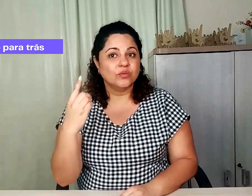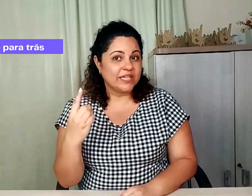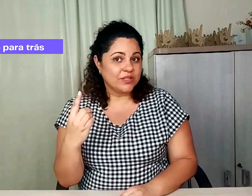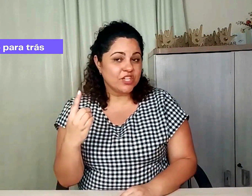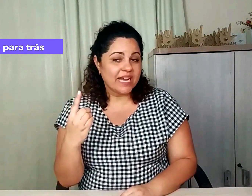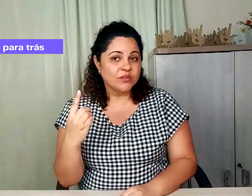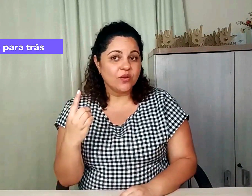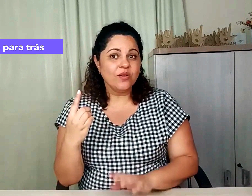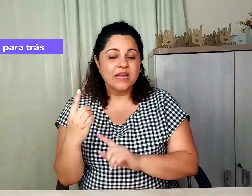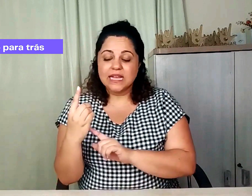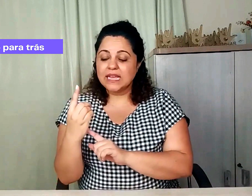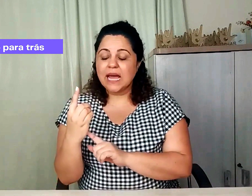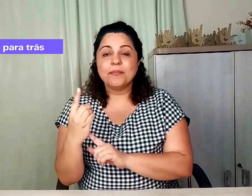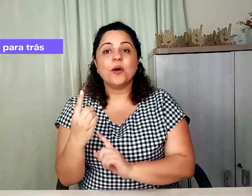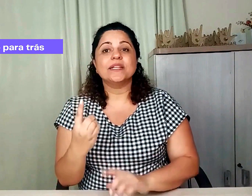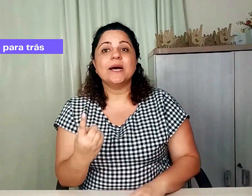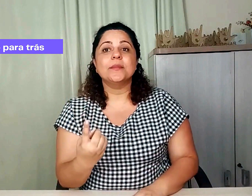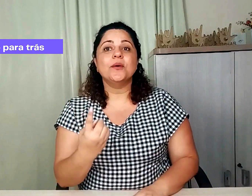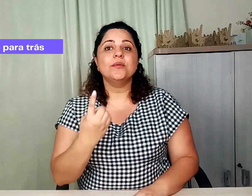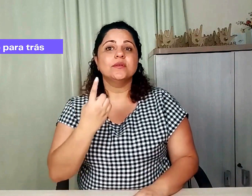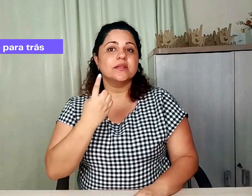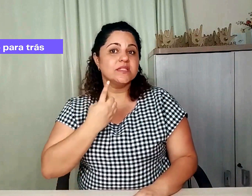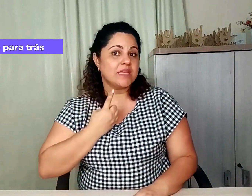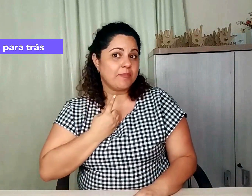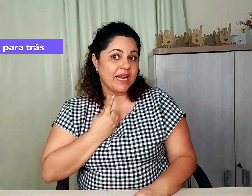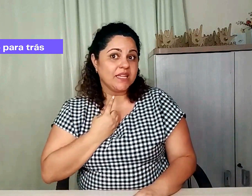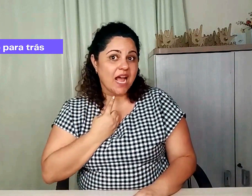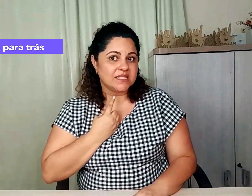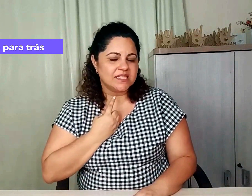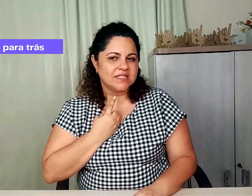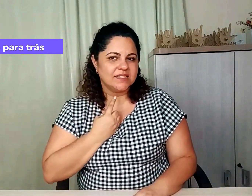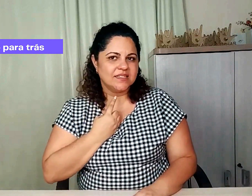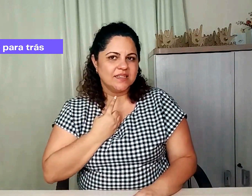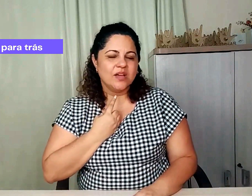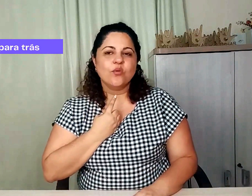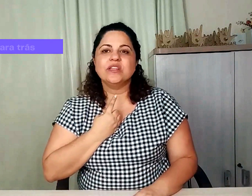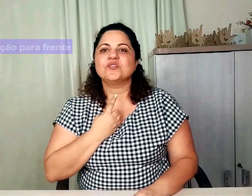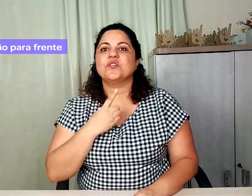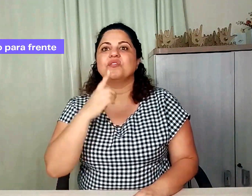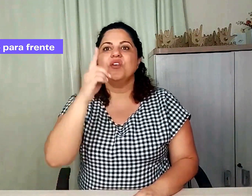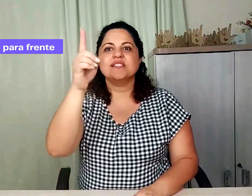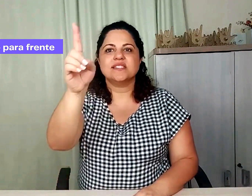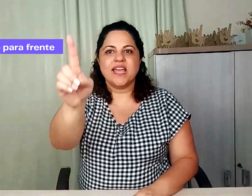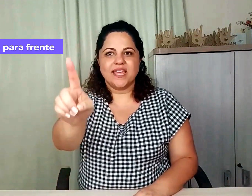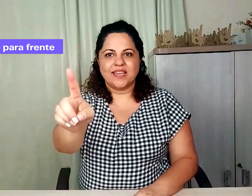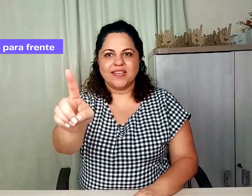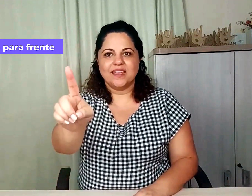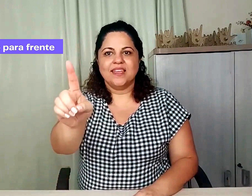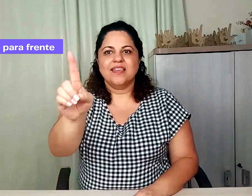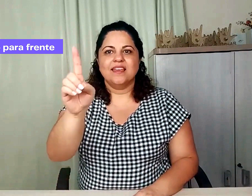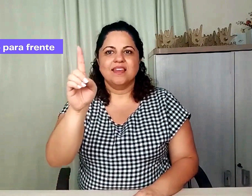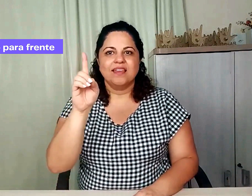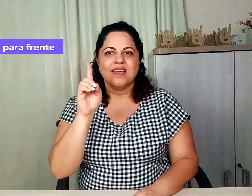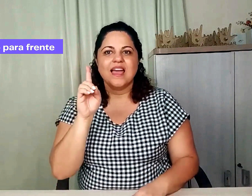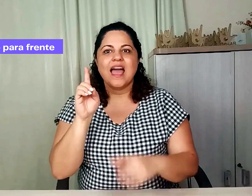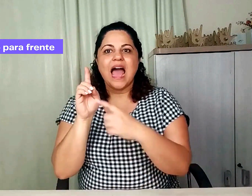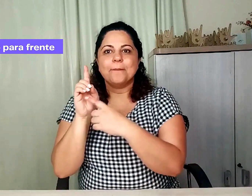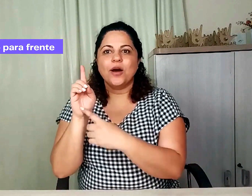dedo indicador e a palma da mão está para trás. Quando eu digo você, a palma